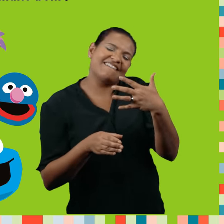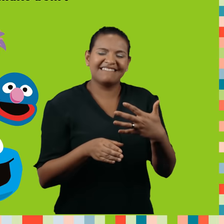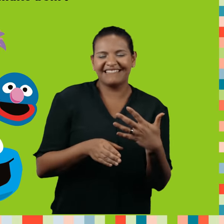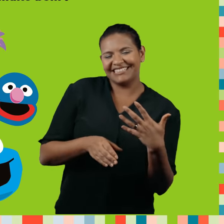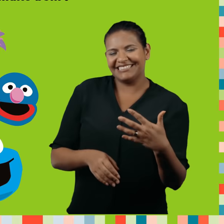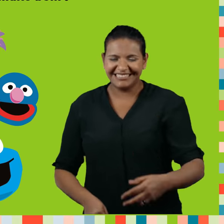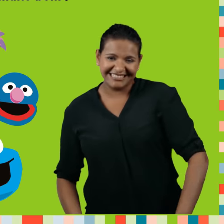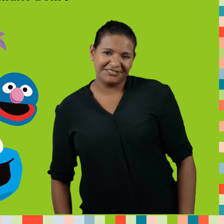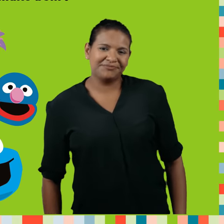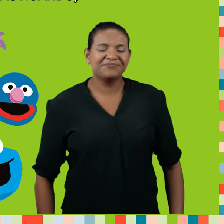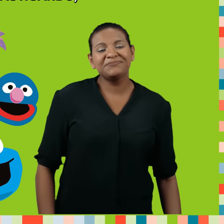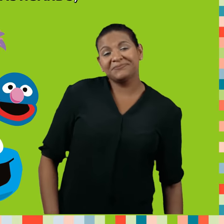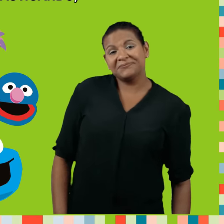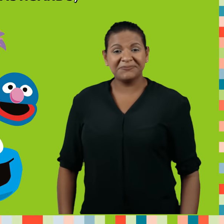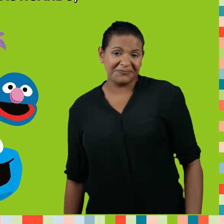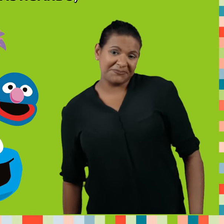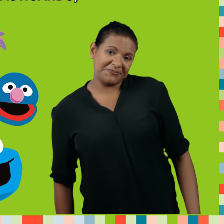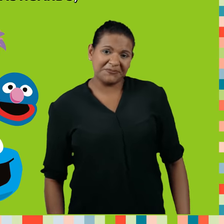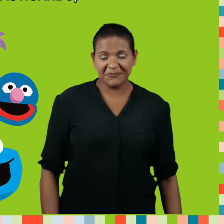Comer ser muito bom.